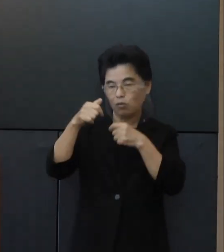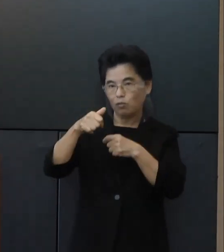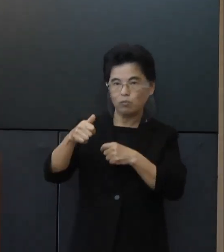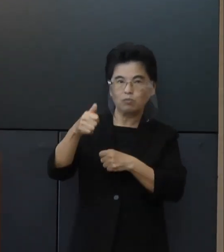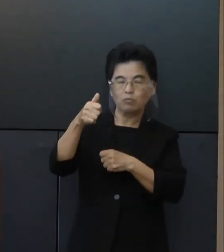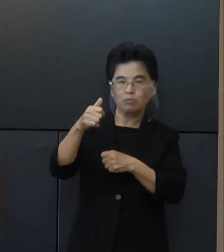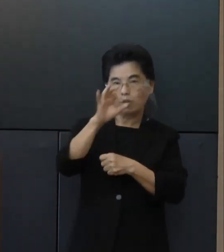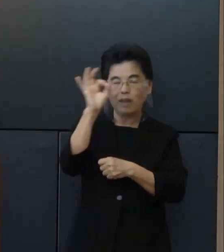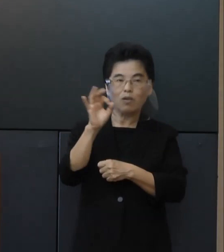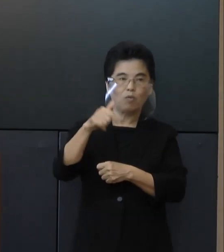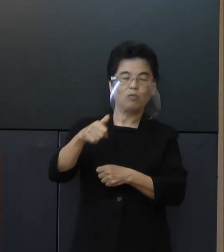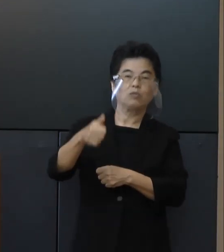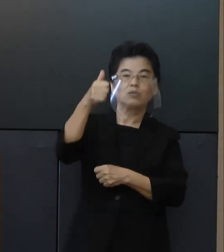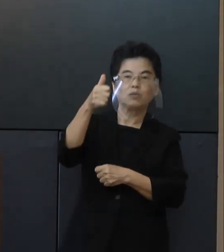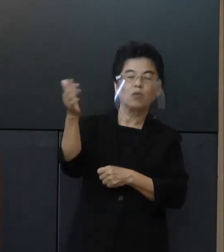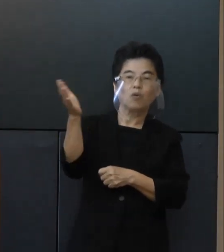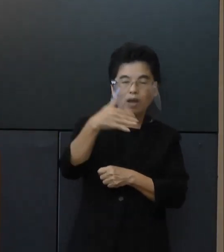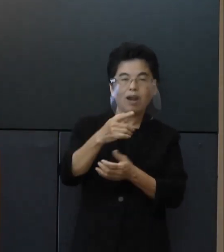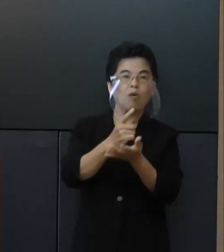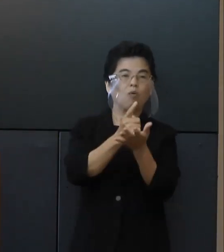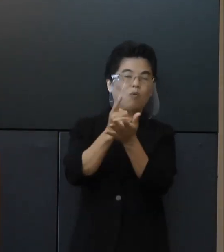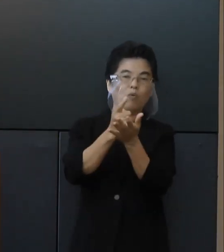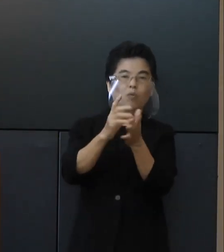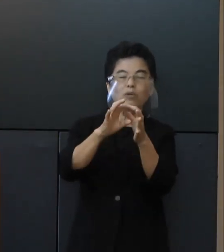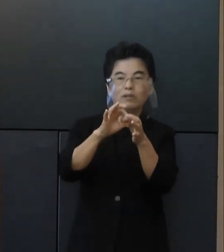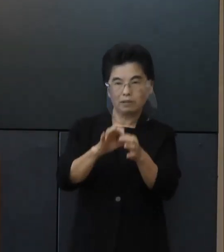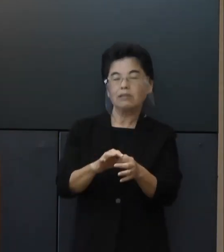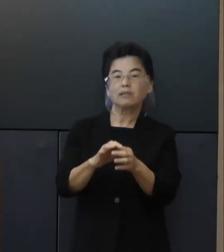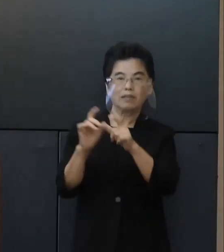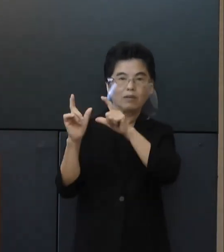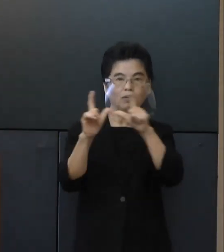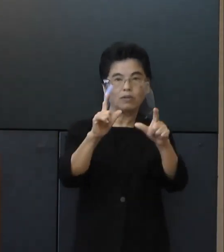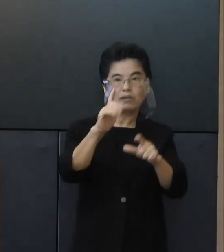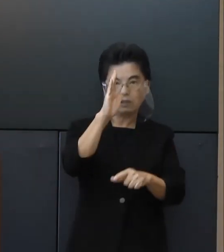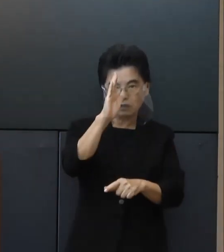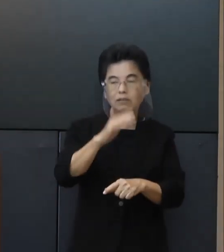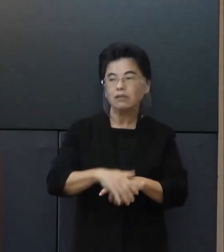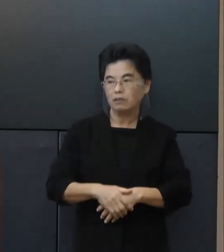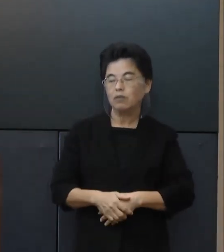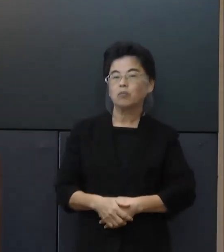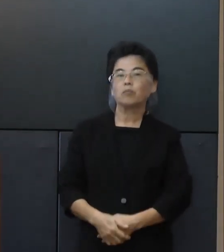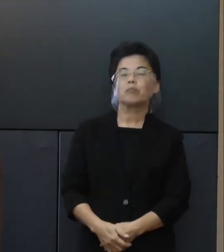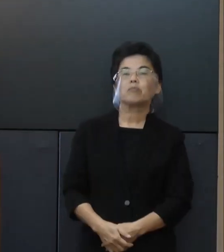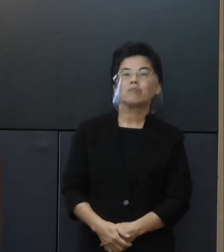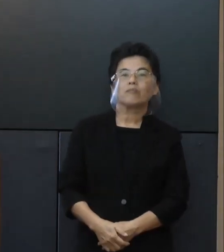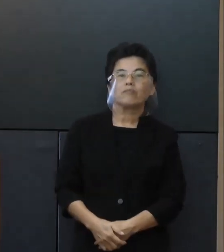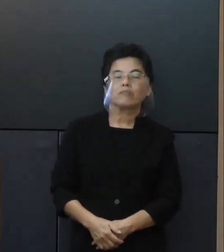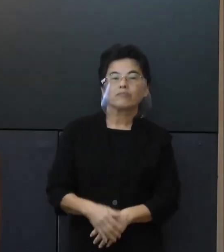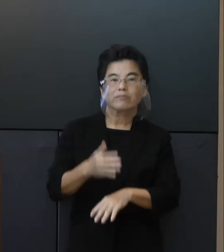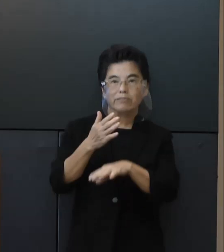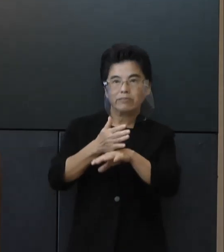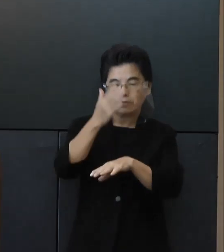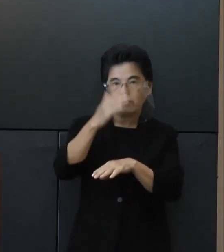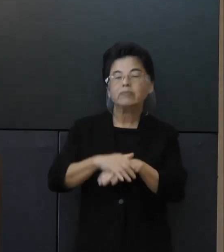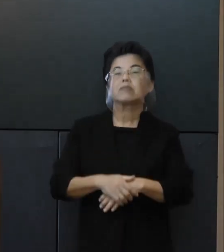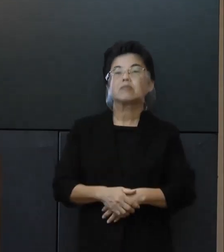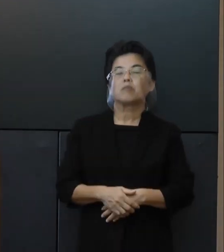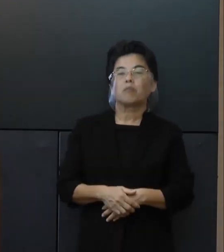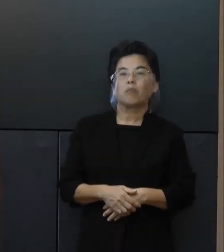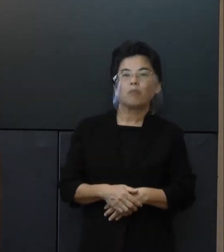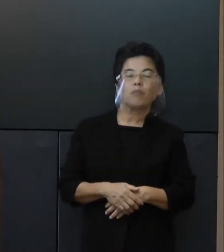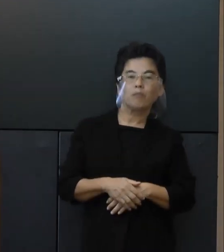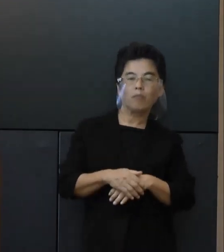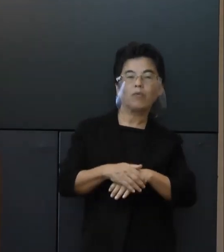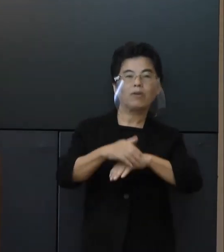その取り組みの方向性についてまずお答えさせていただきます。 はい、ありがとうございます。タ